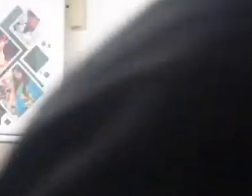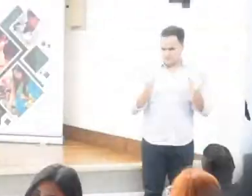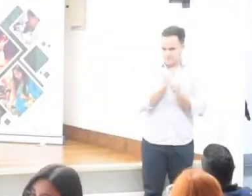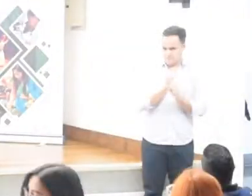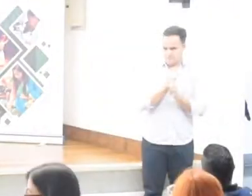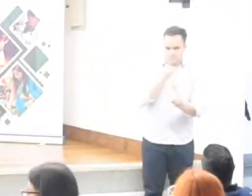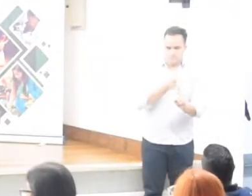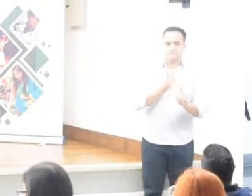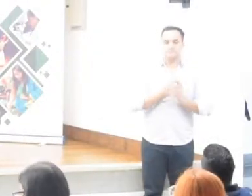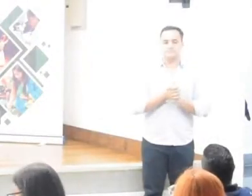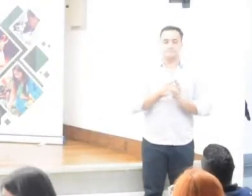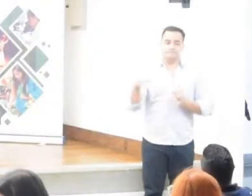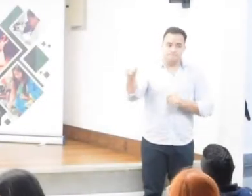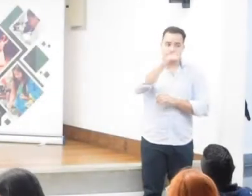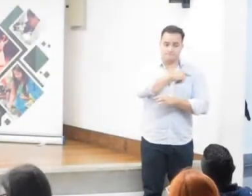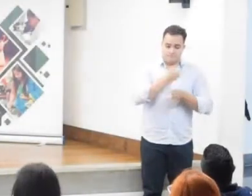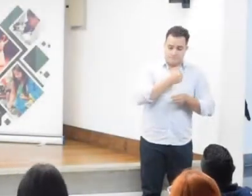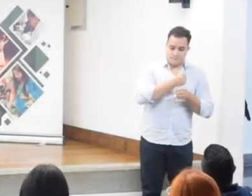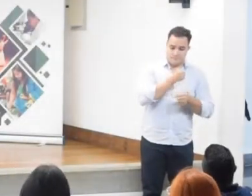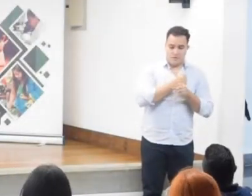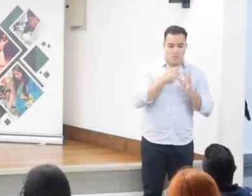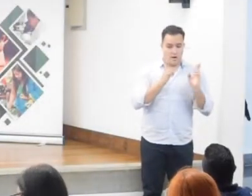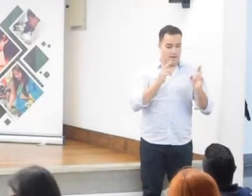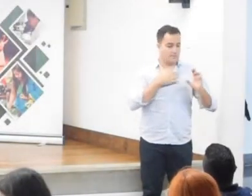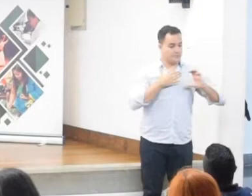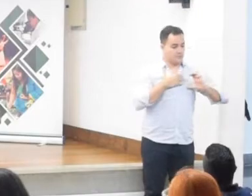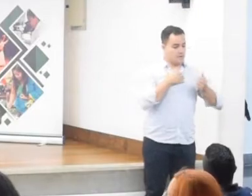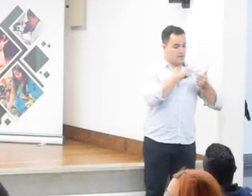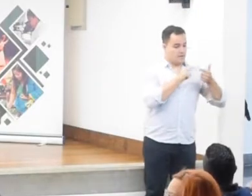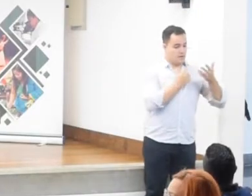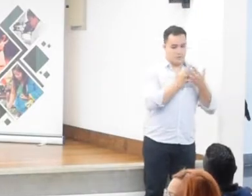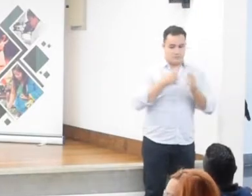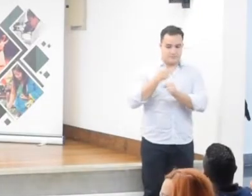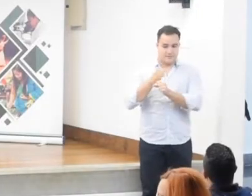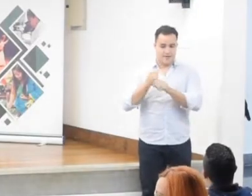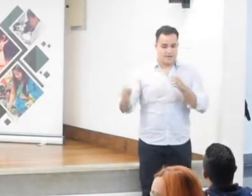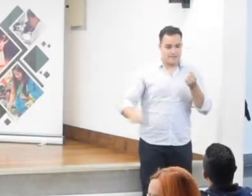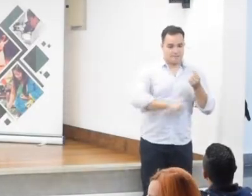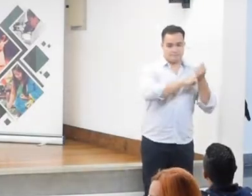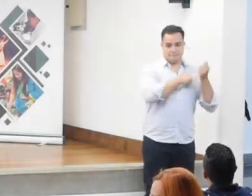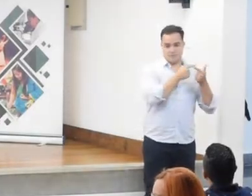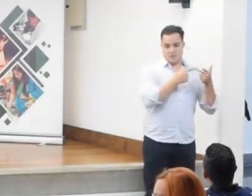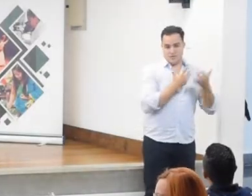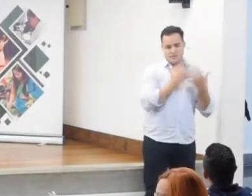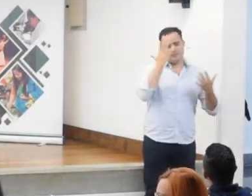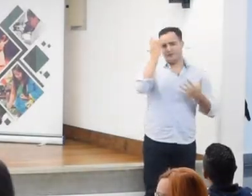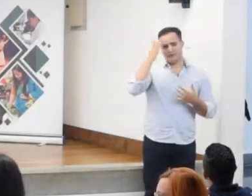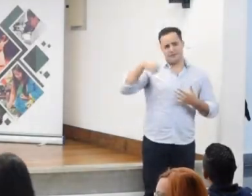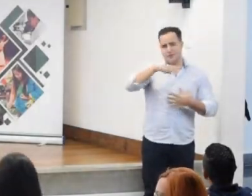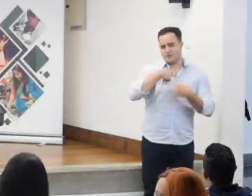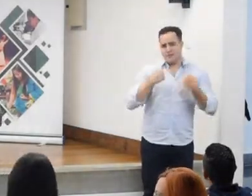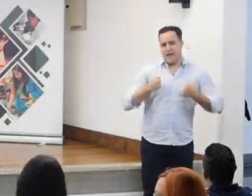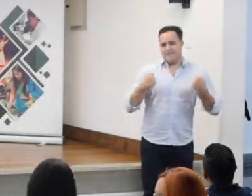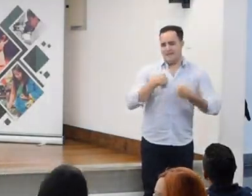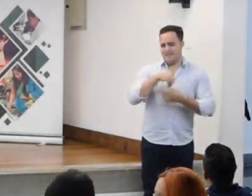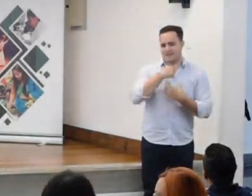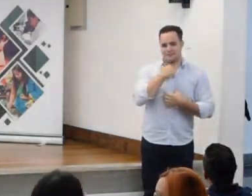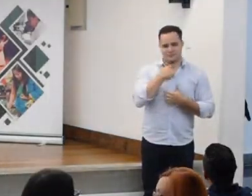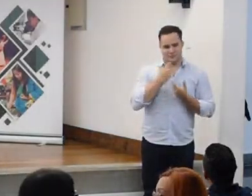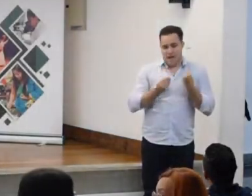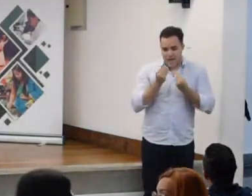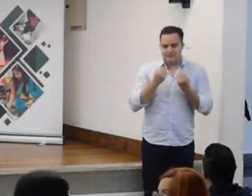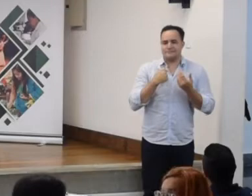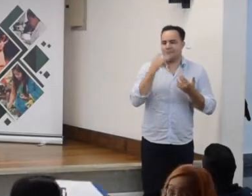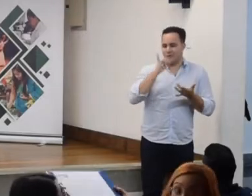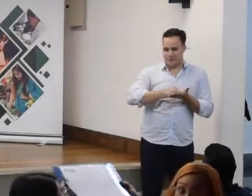esperamos nos afecten también en la vida personal, porque entendemos que lo que hacemos nos apasiona y nos encanta,